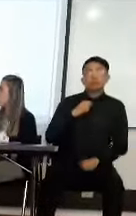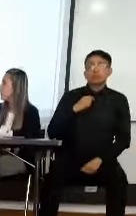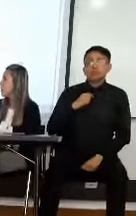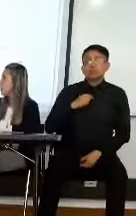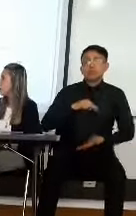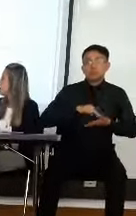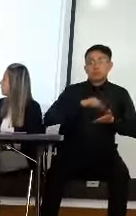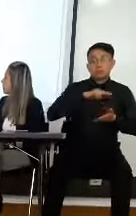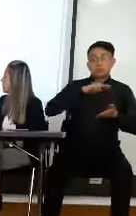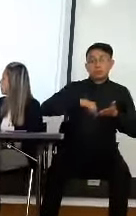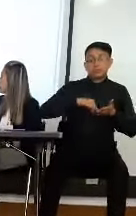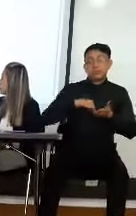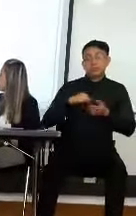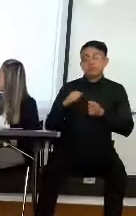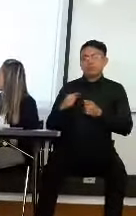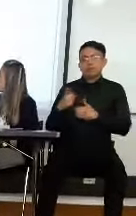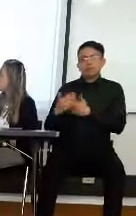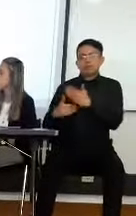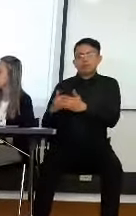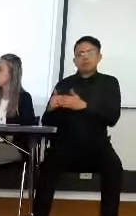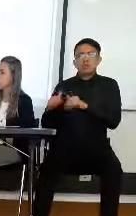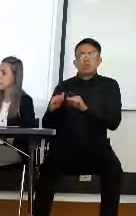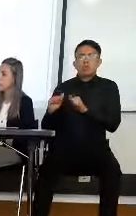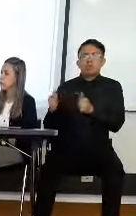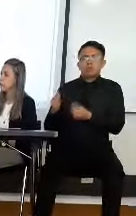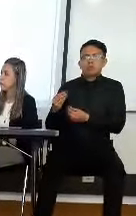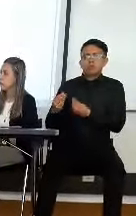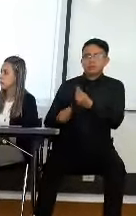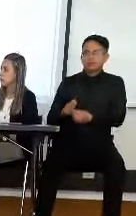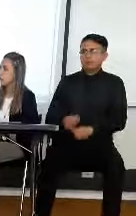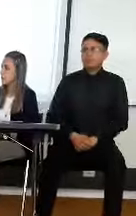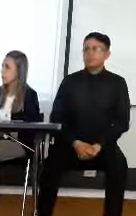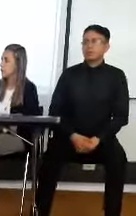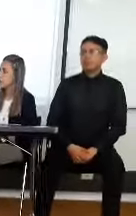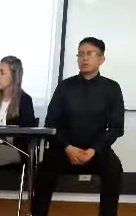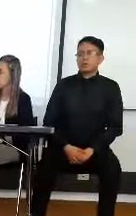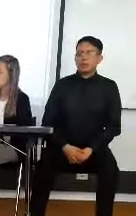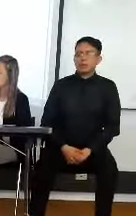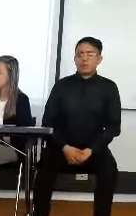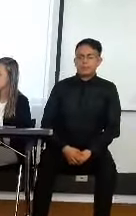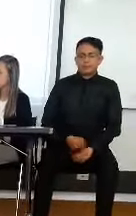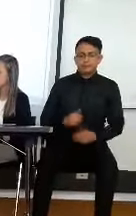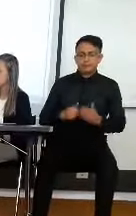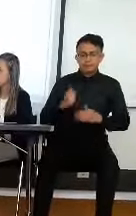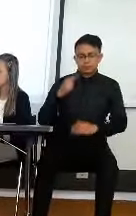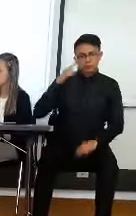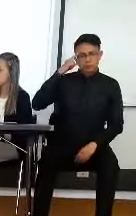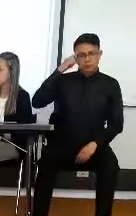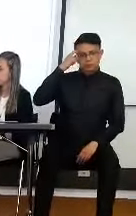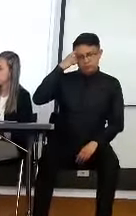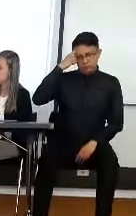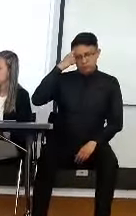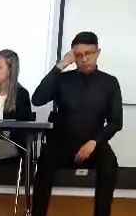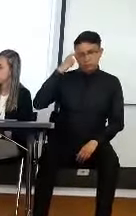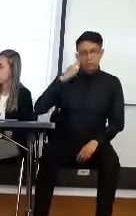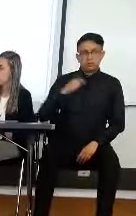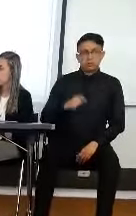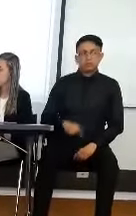cómo es posible esto. Entonces, nos significó un reto, pero un reto que ya sabíamos que podíamos,